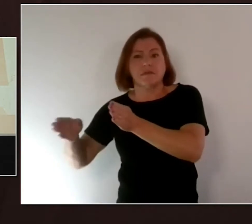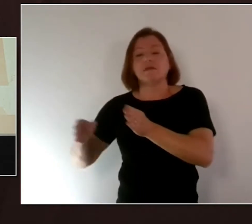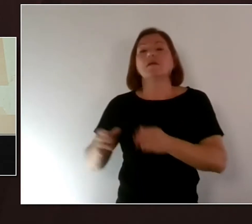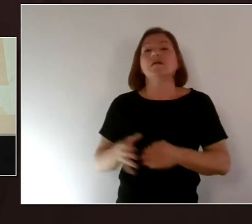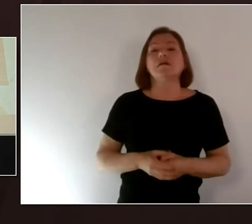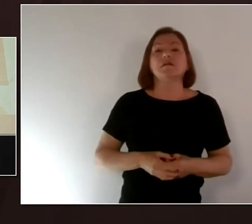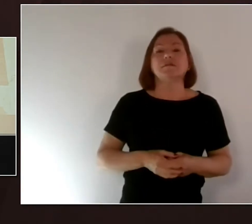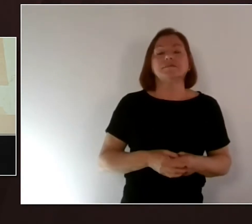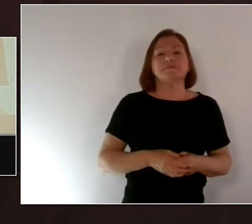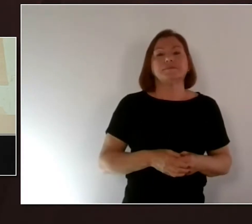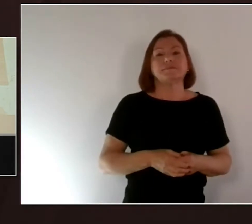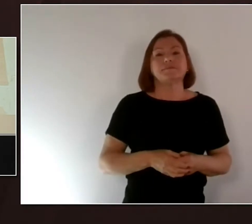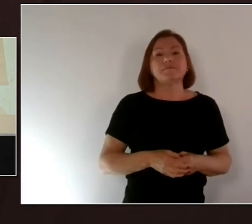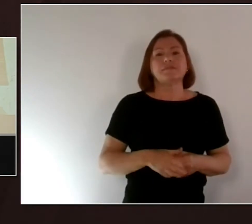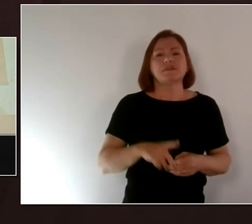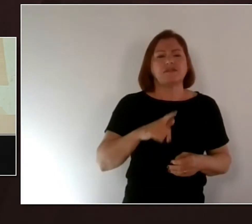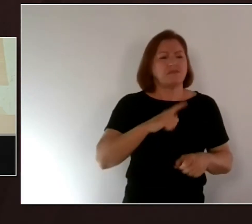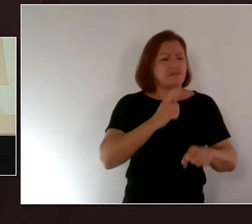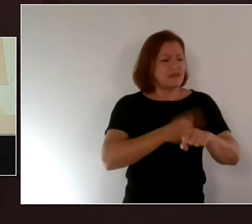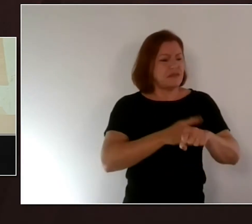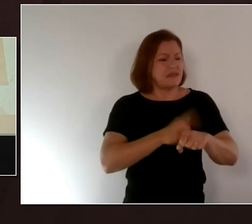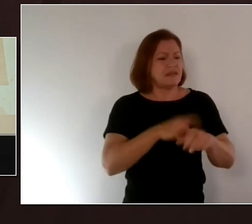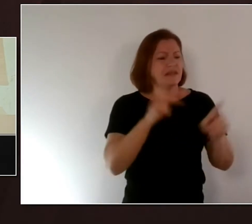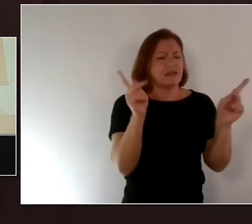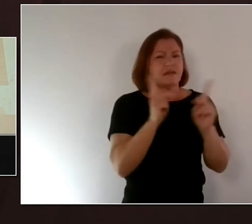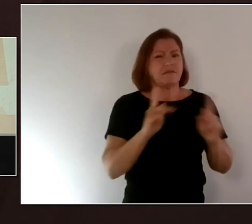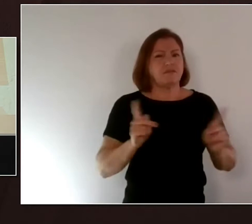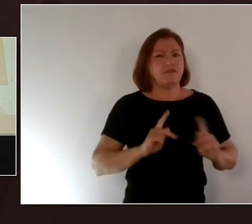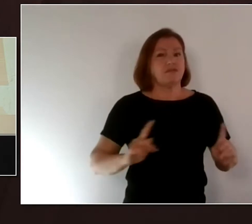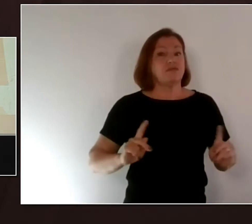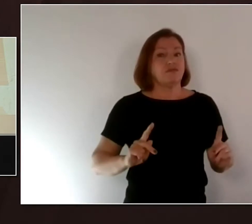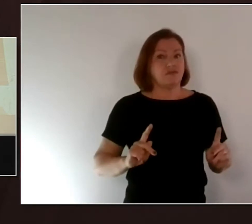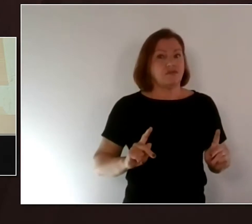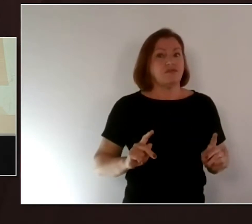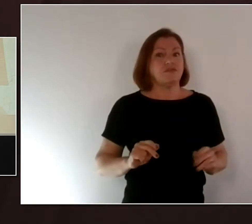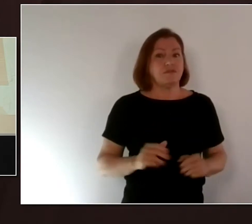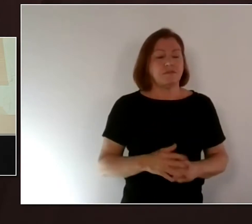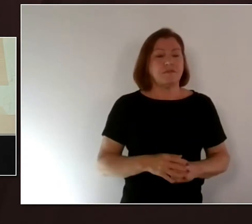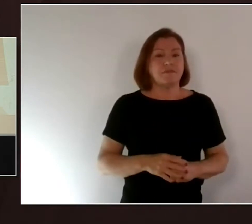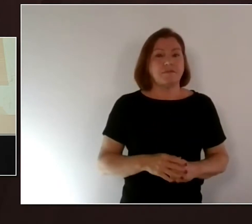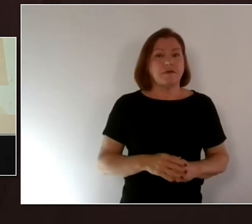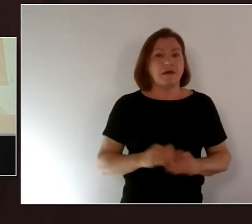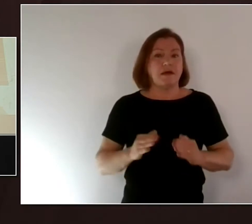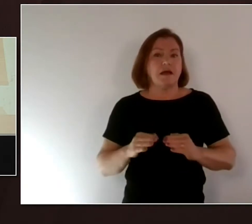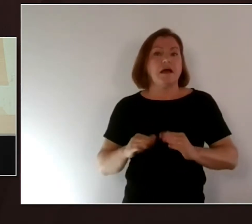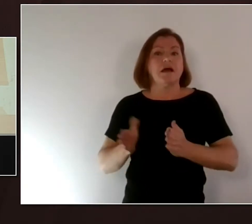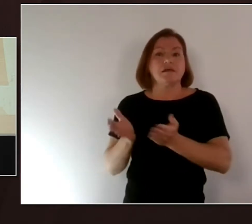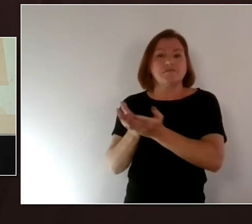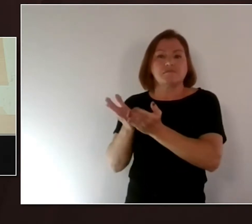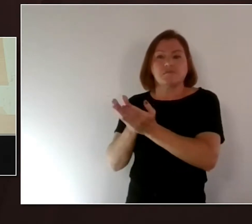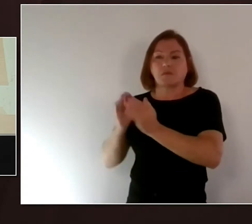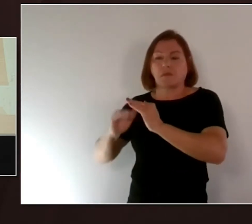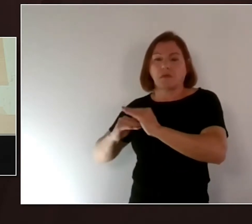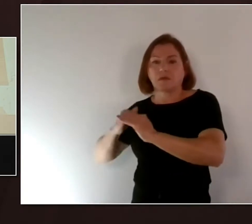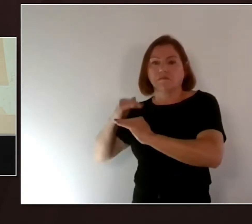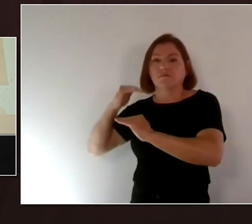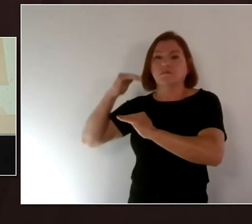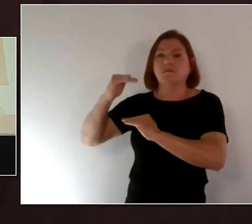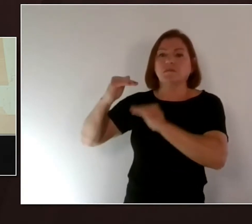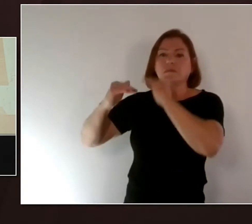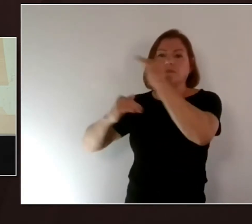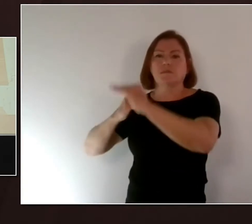de paz, o cristianismo crescia, tá? Mas também